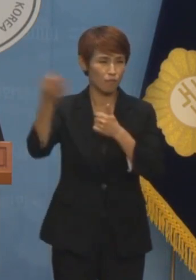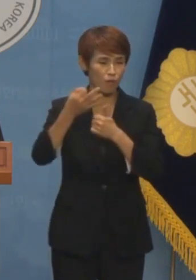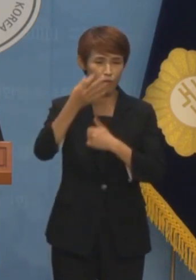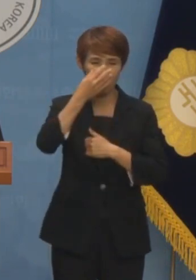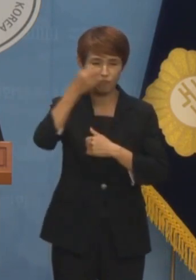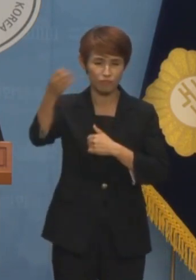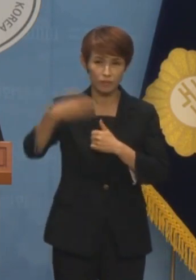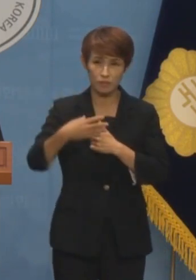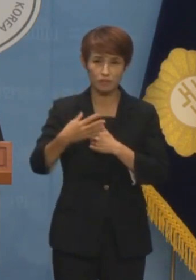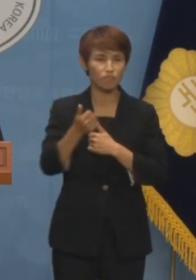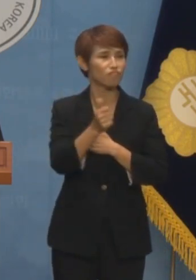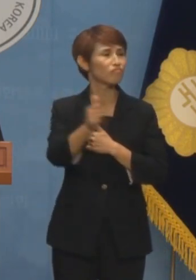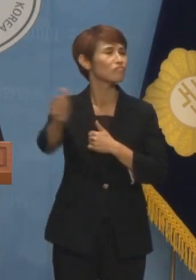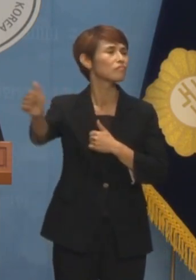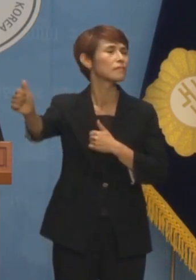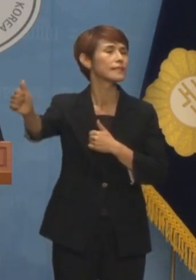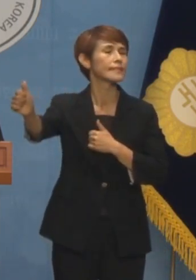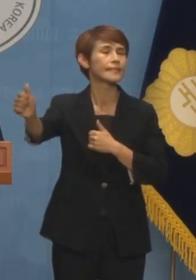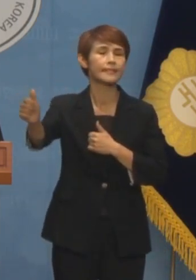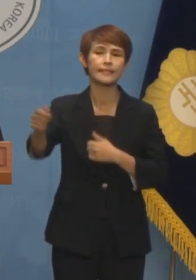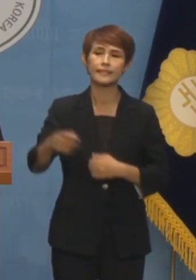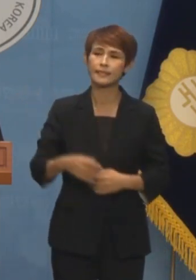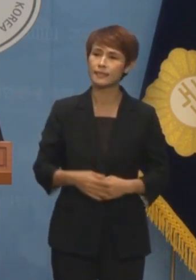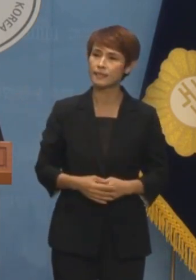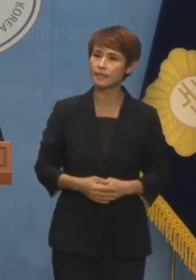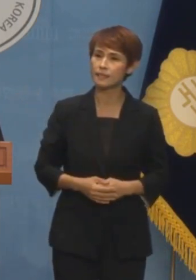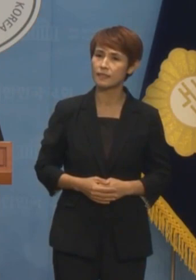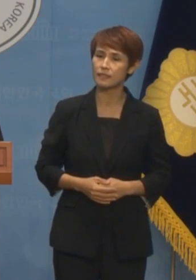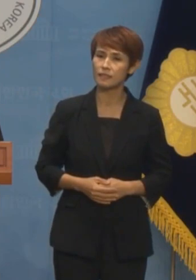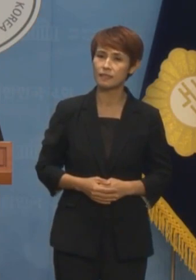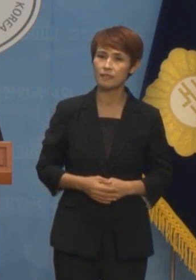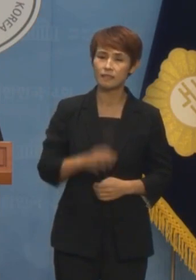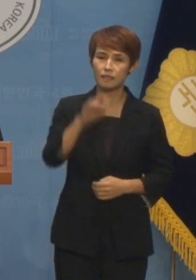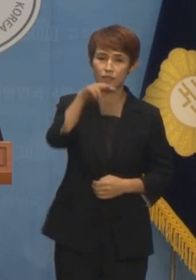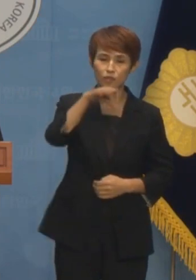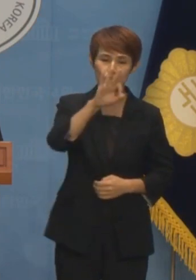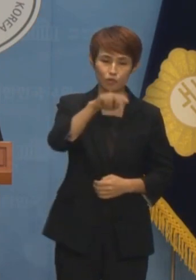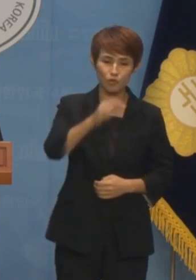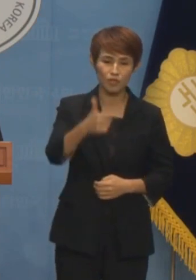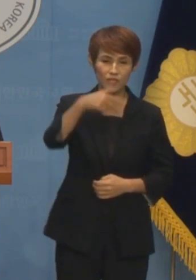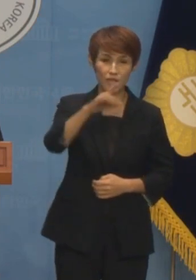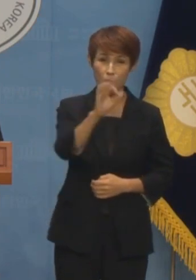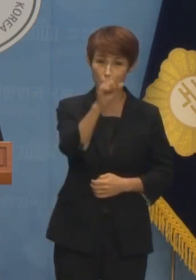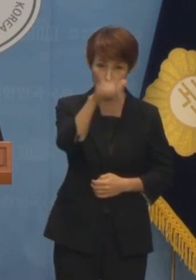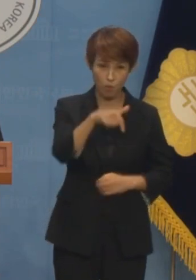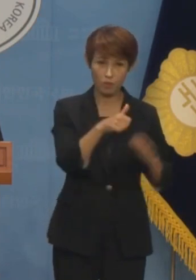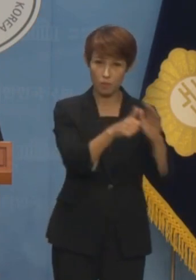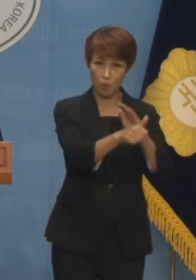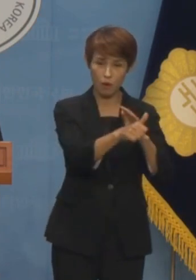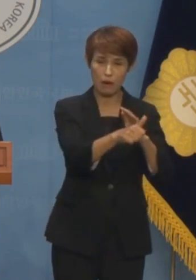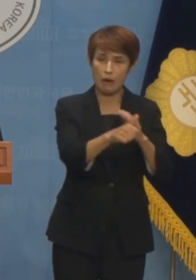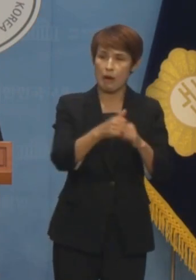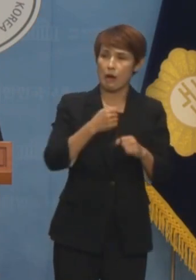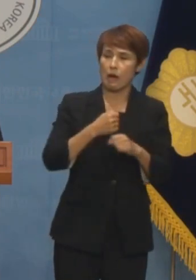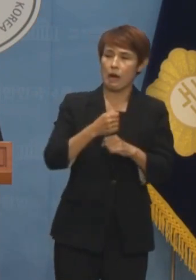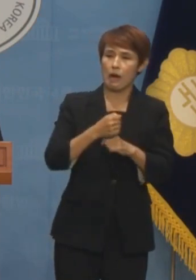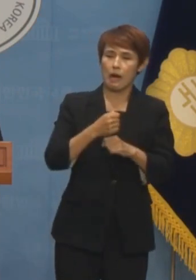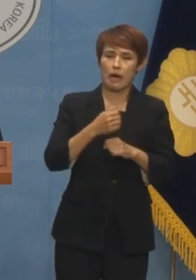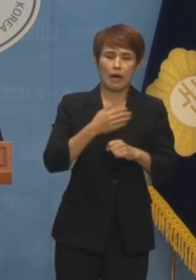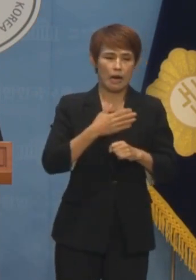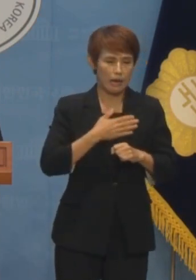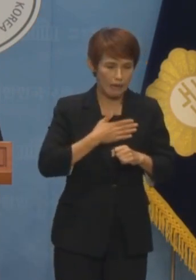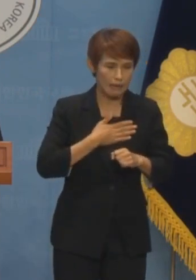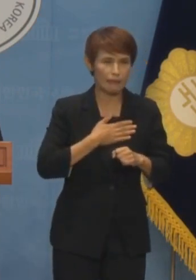쳐다보듯 가셨습니다. 옆에 있던 윤재옥 원내대표가 무안한지